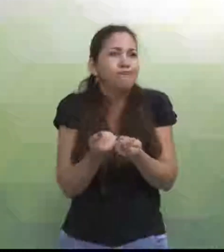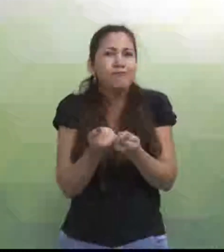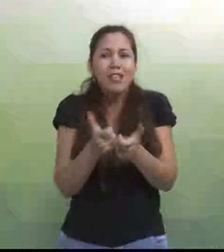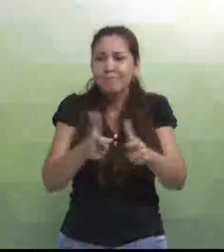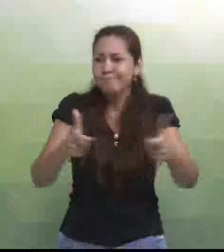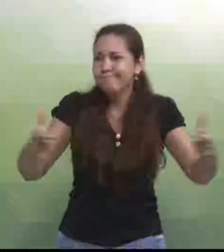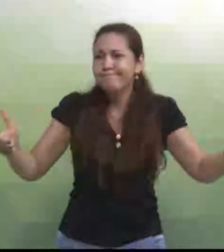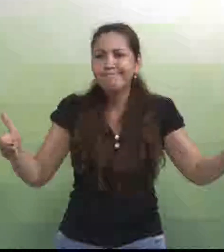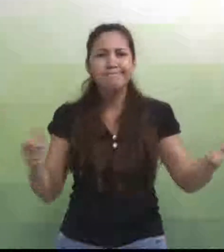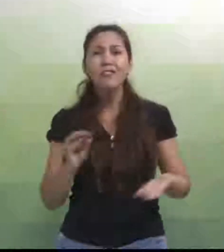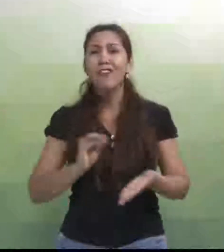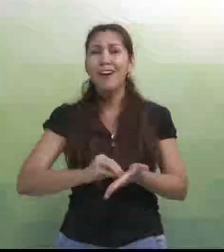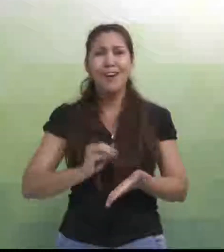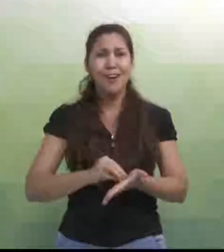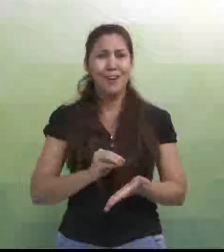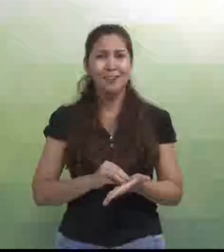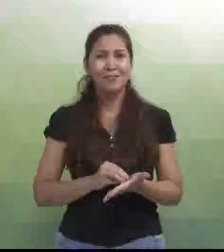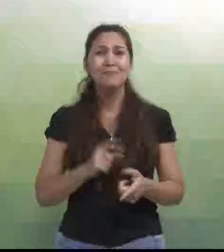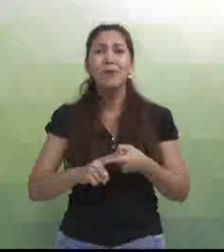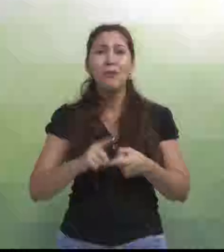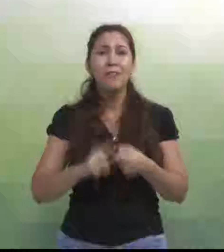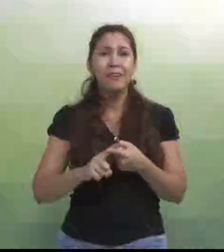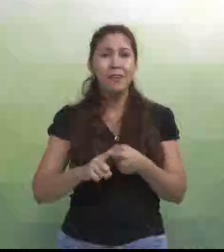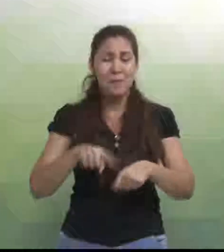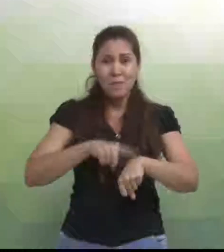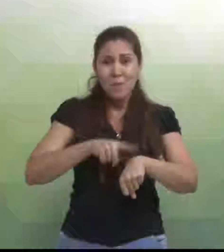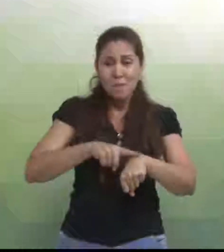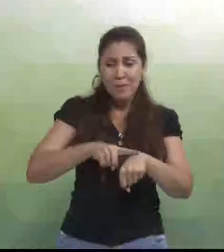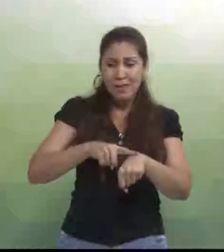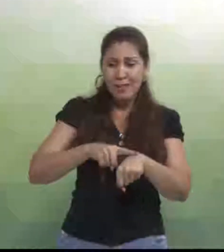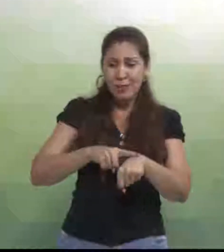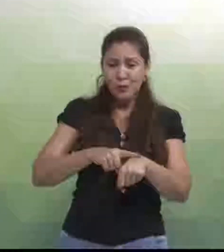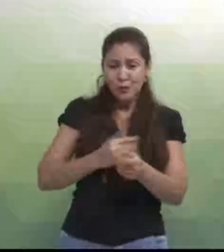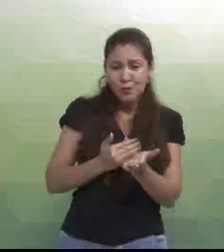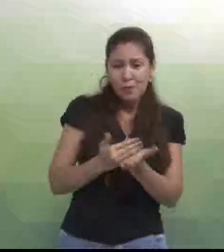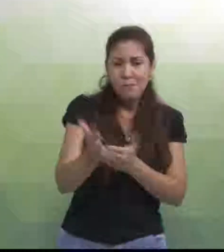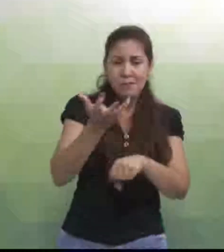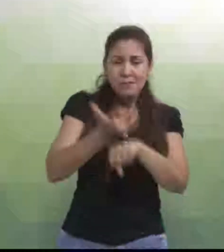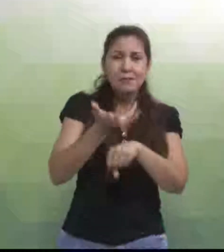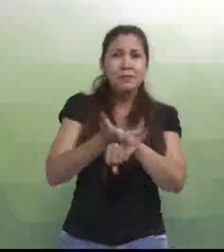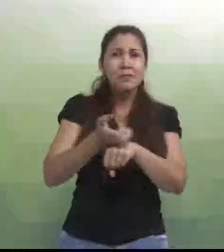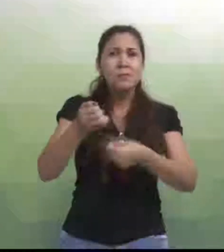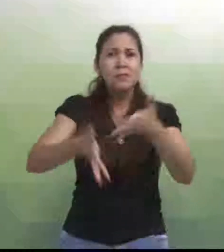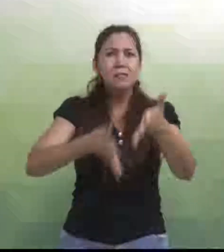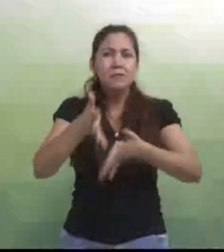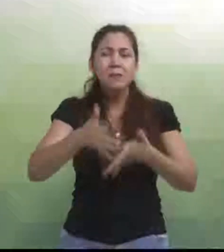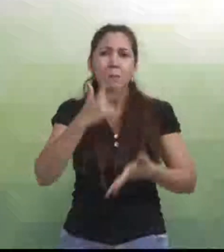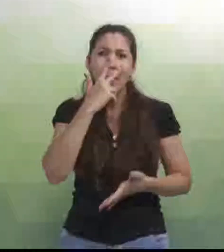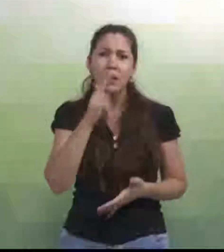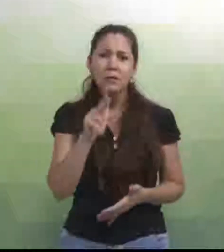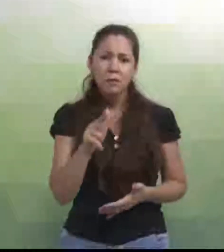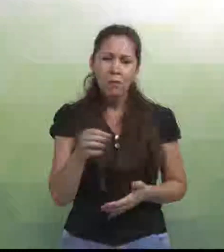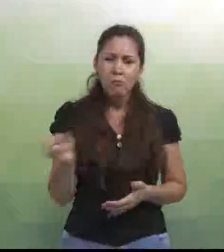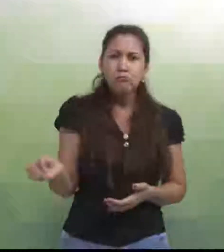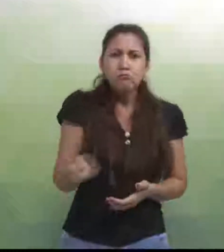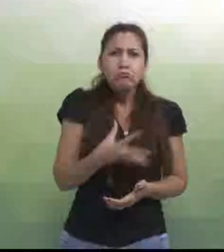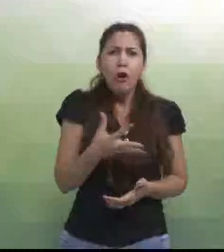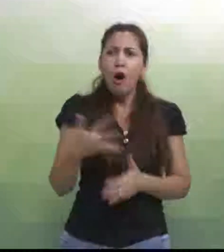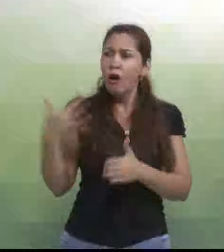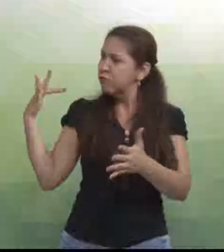esse material. Então, começa a ensinar Libras como sendo algo recente. Esse processo de